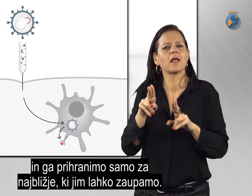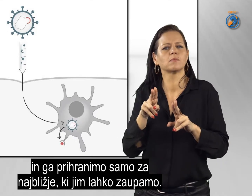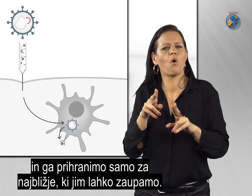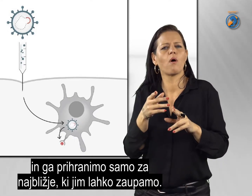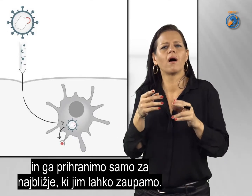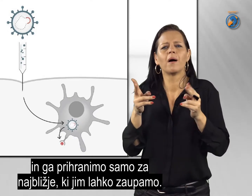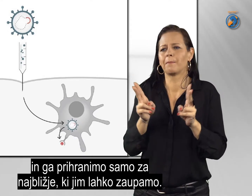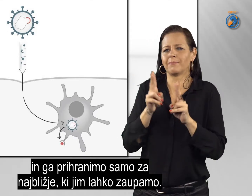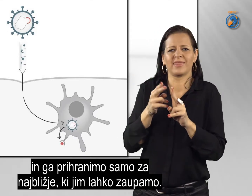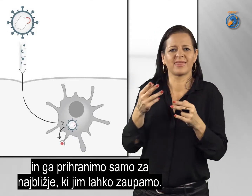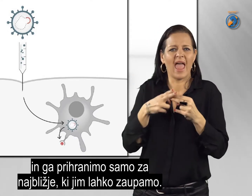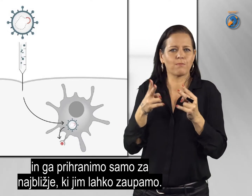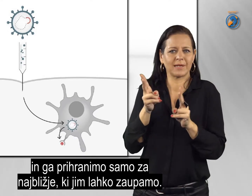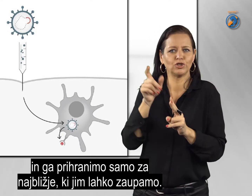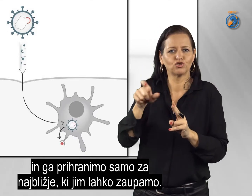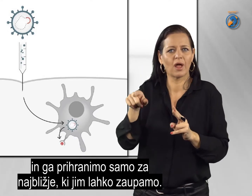zaupamo.